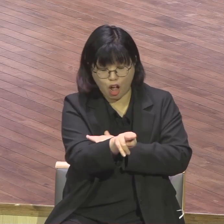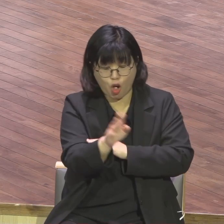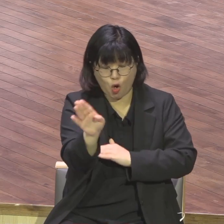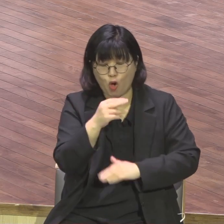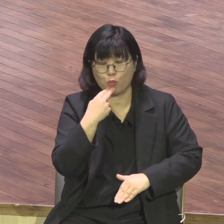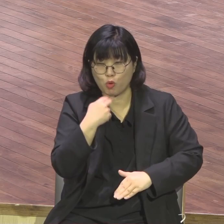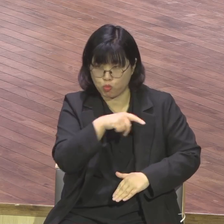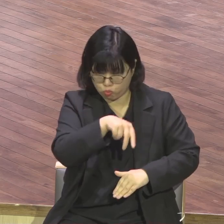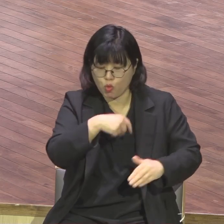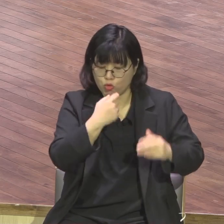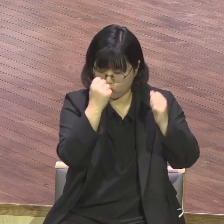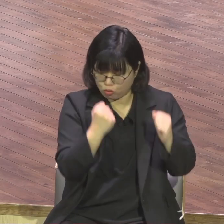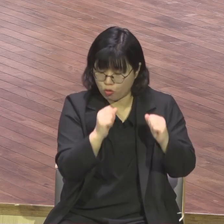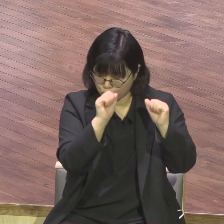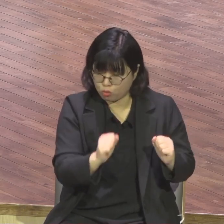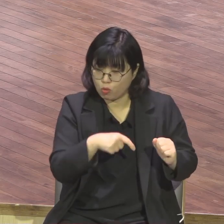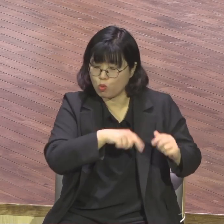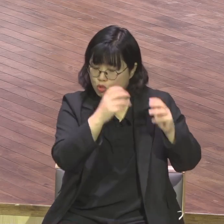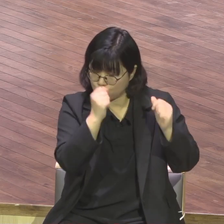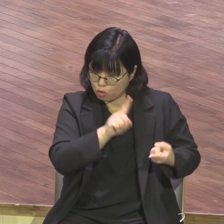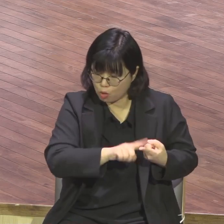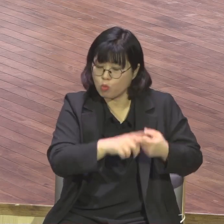여기.